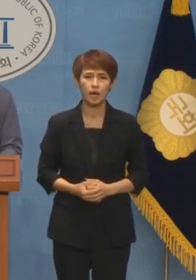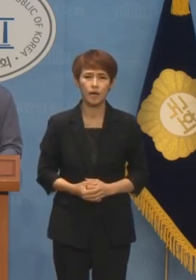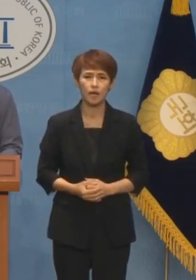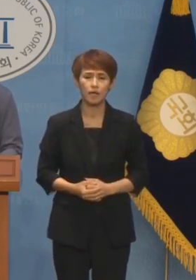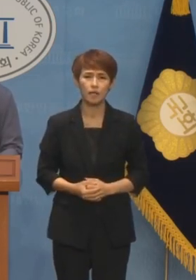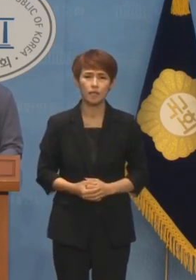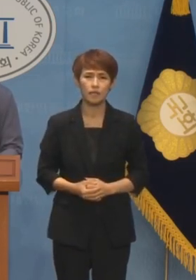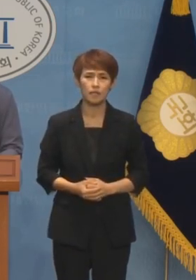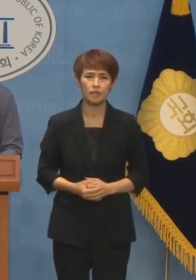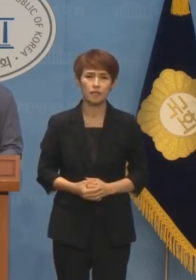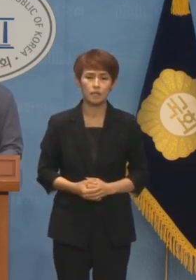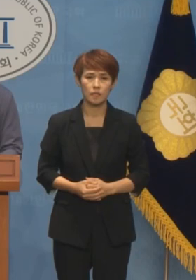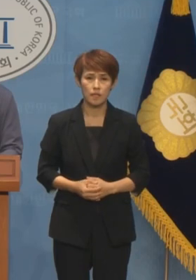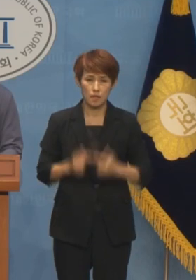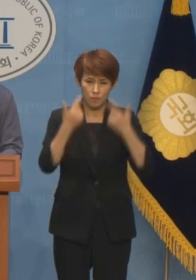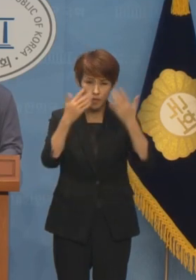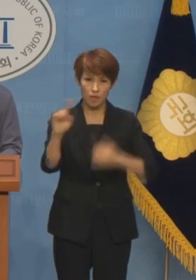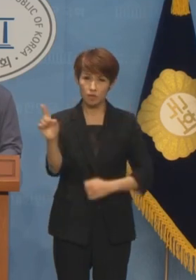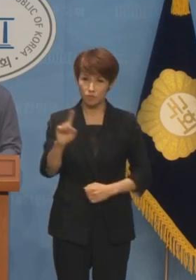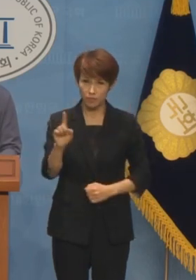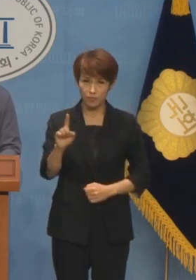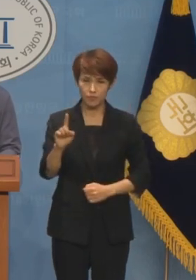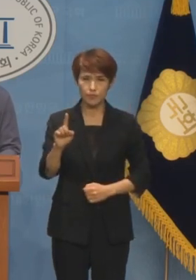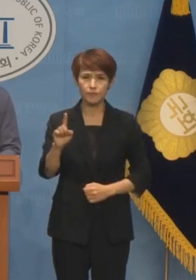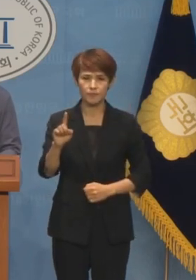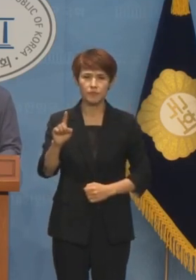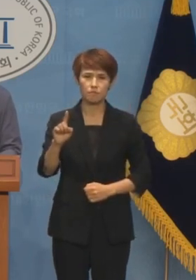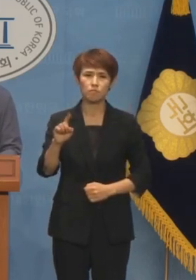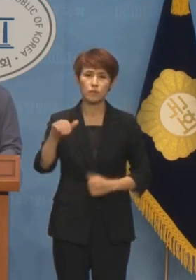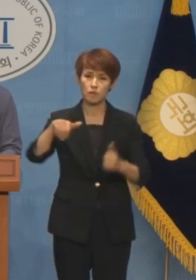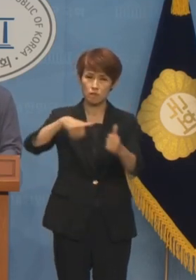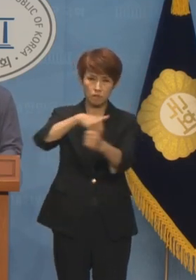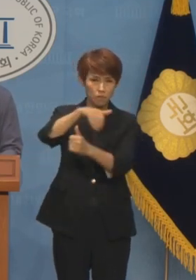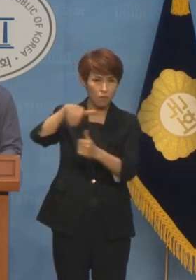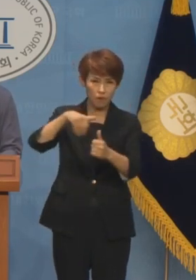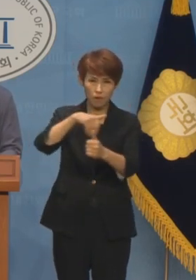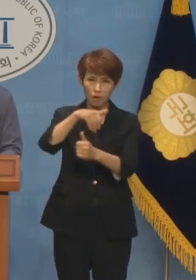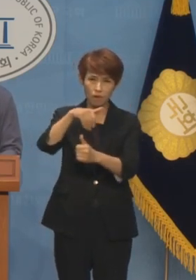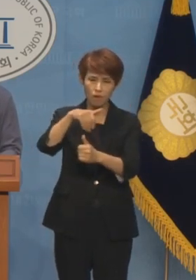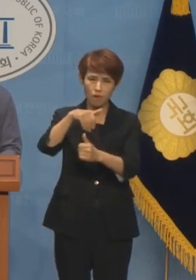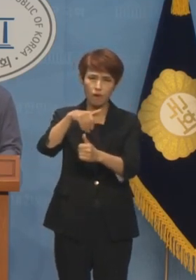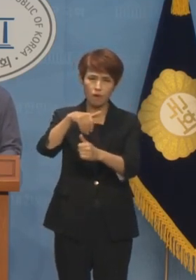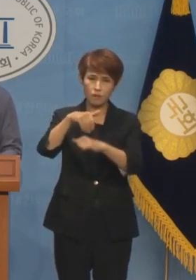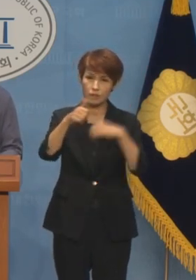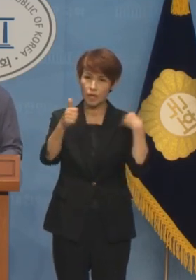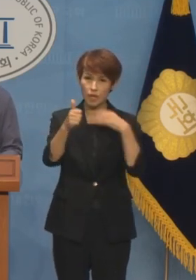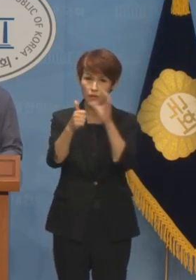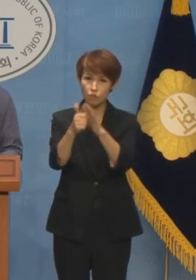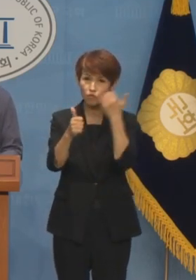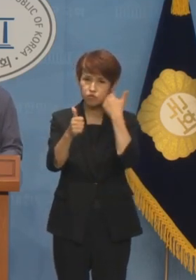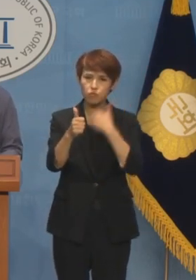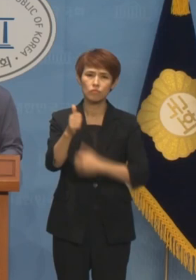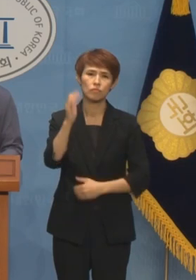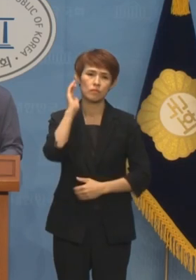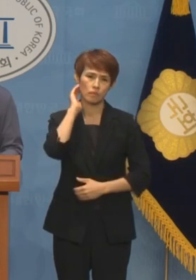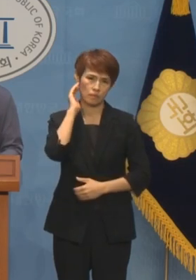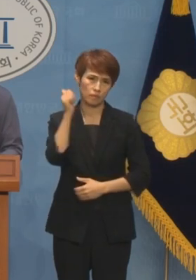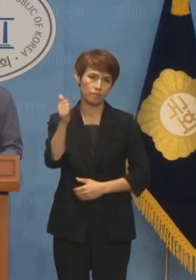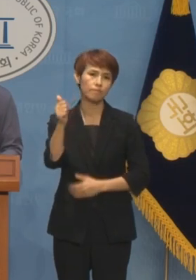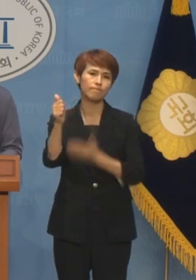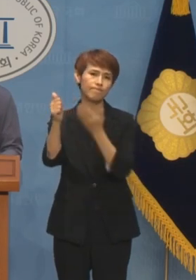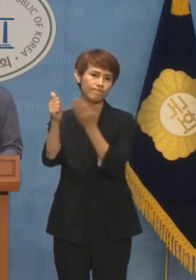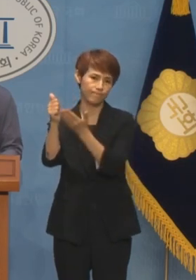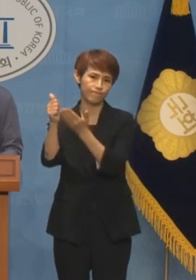않겠습니까? 분명한 것은 이 비정상적 상황의 모든 책임은 전적으로